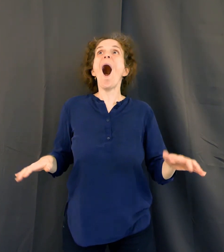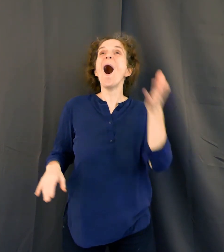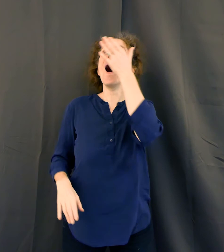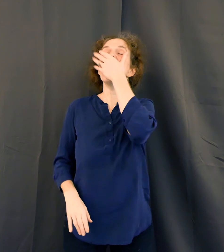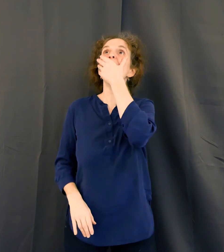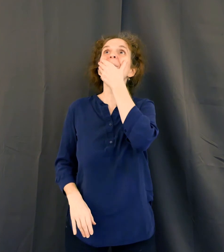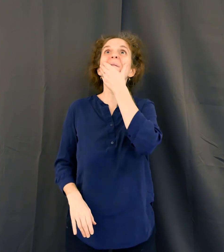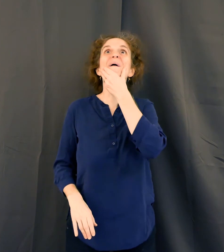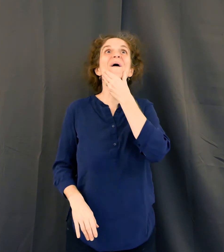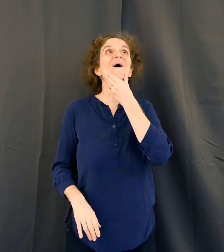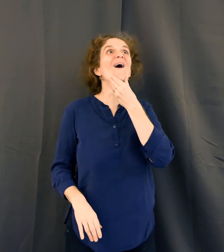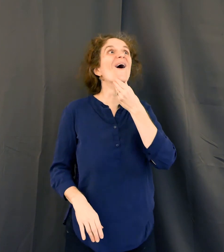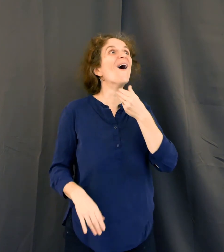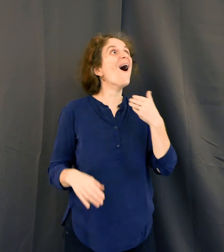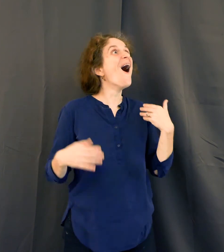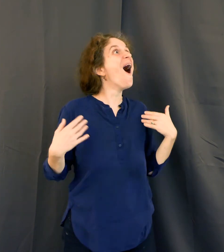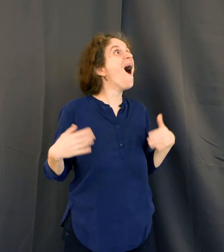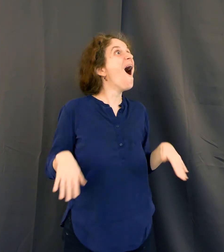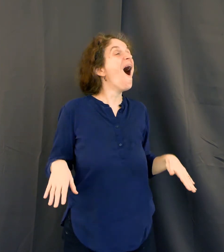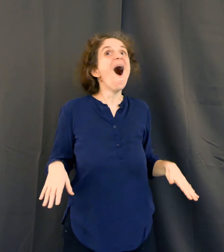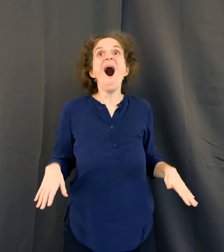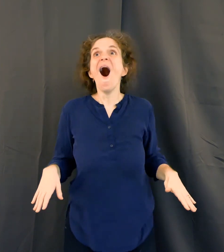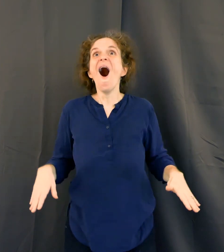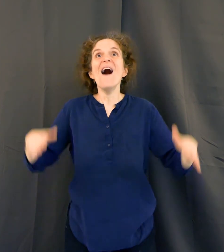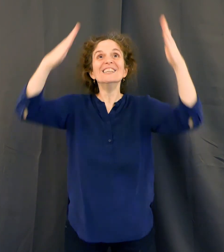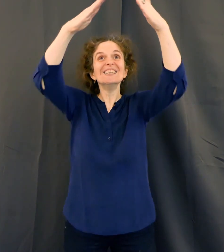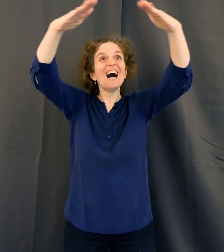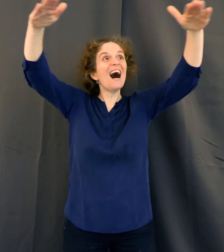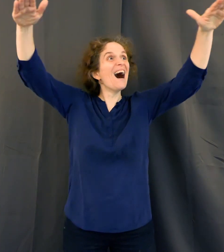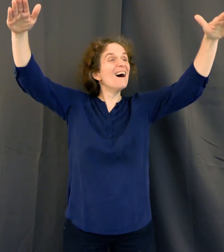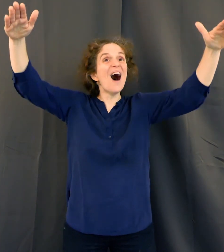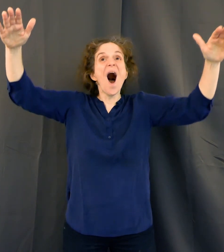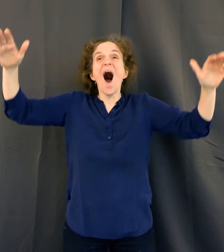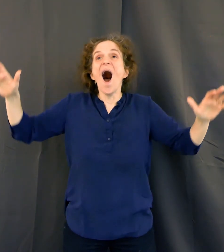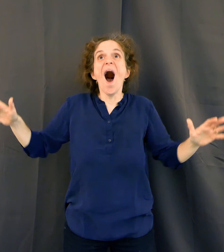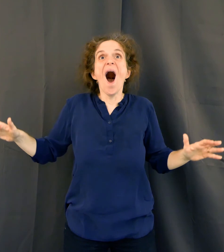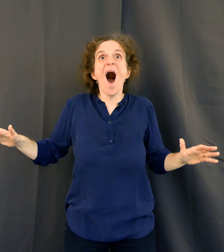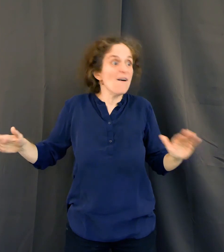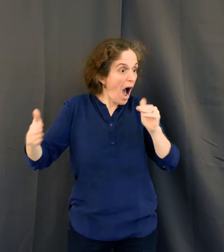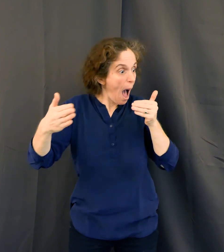l'admirer. Qu'il est beau, il est